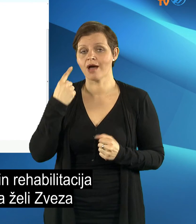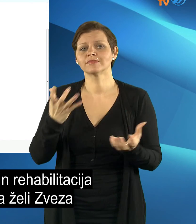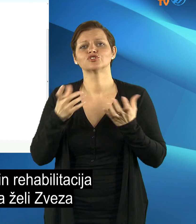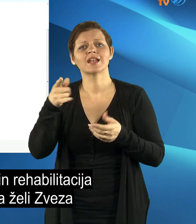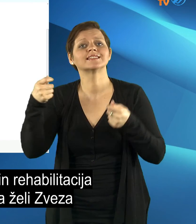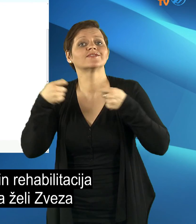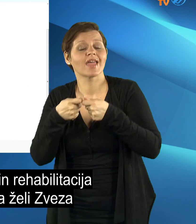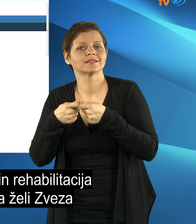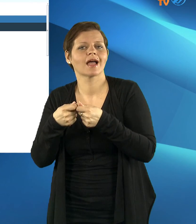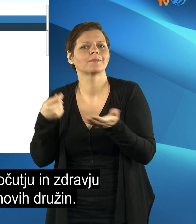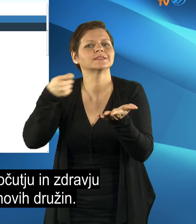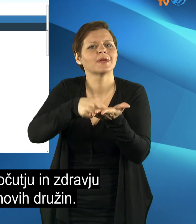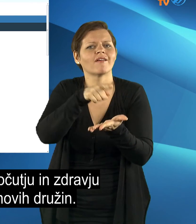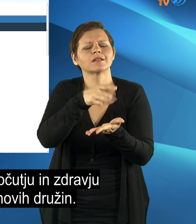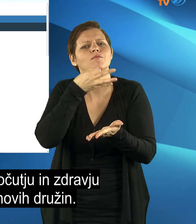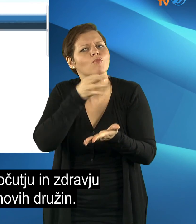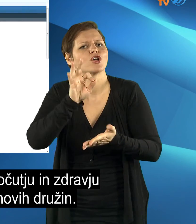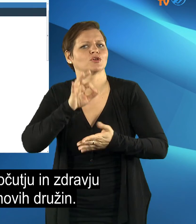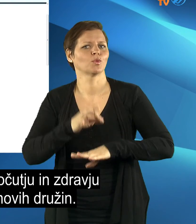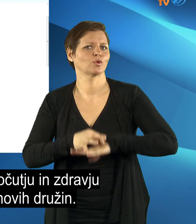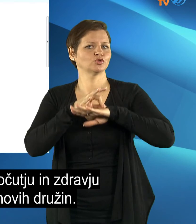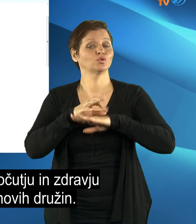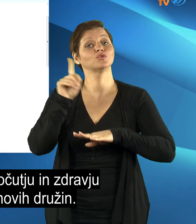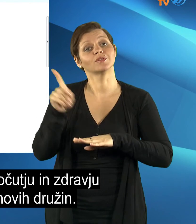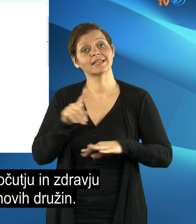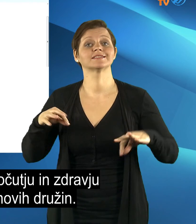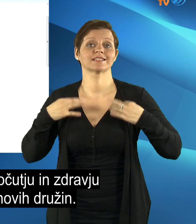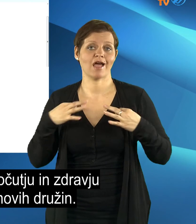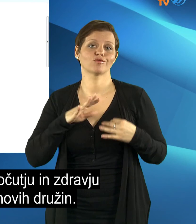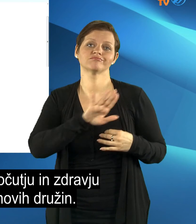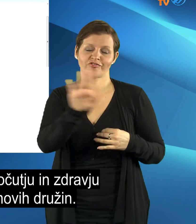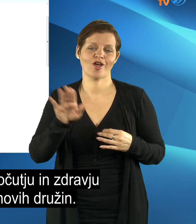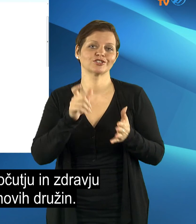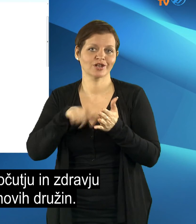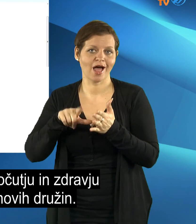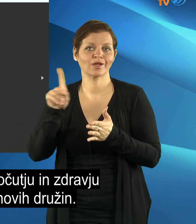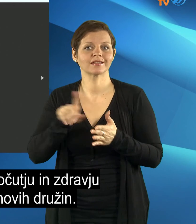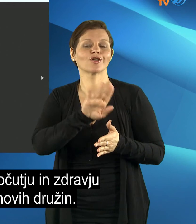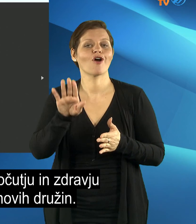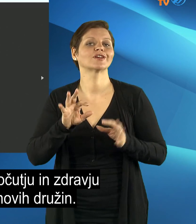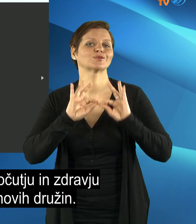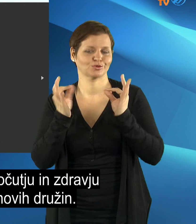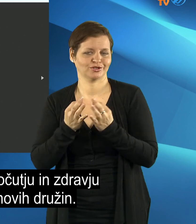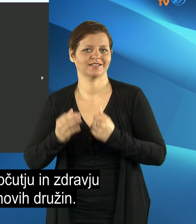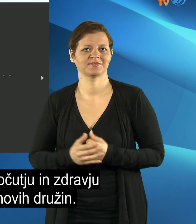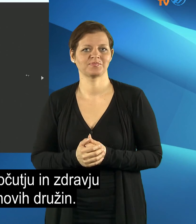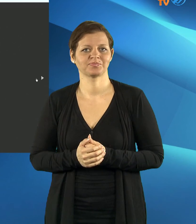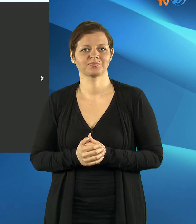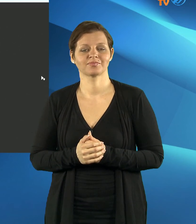z okvaro sluha želi zveza prispevati k boljšemu počutju in zdravju svojih članov ter njihovih